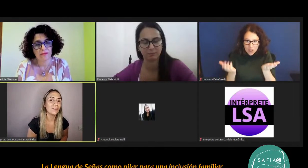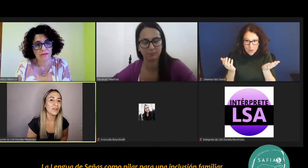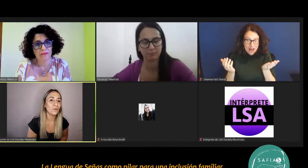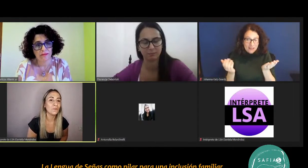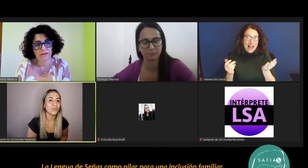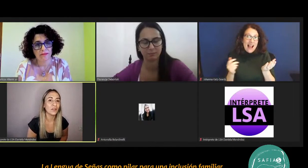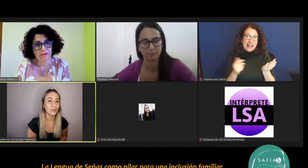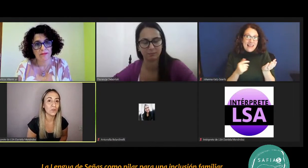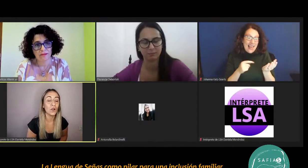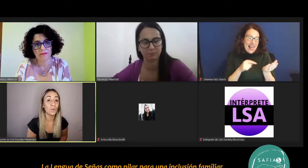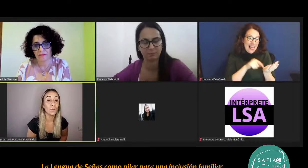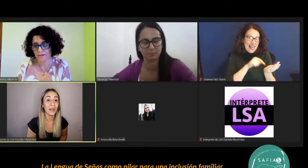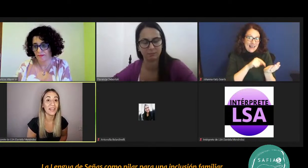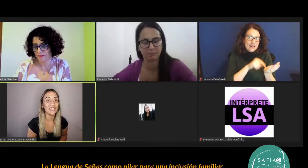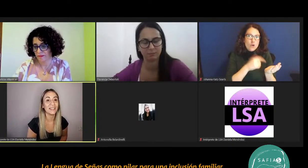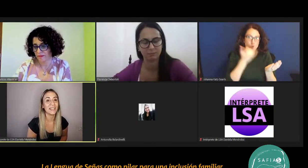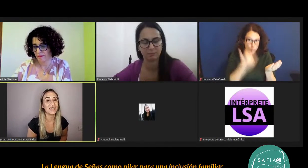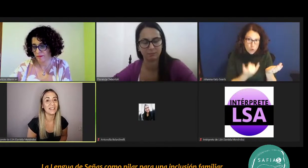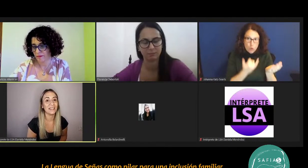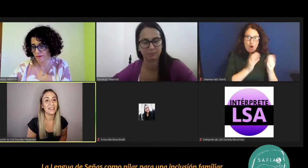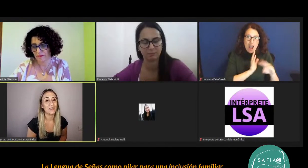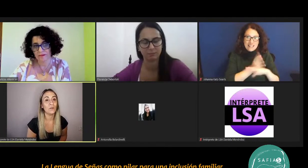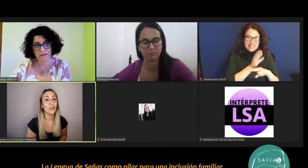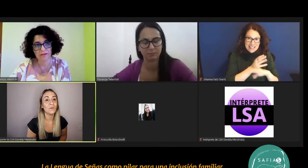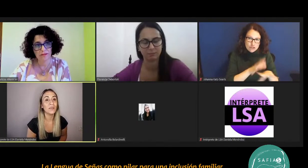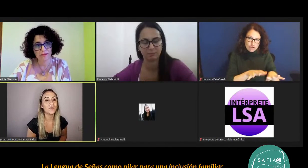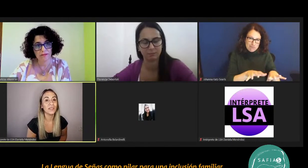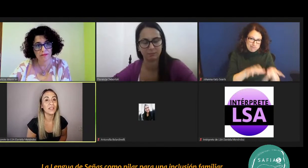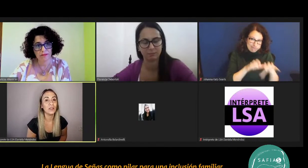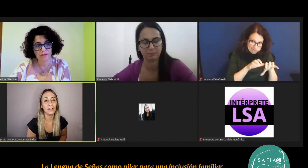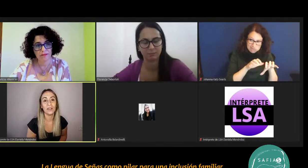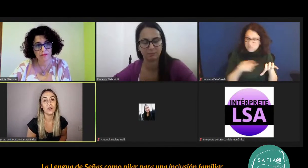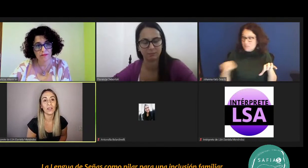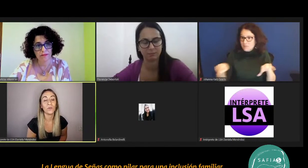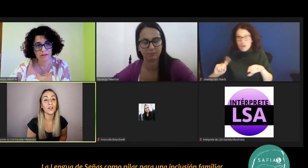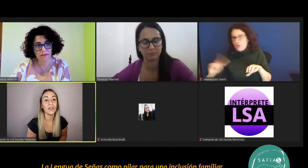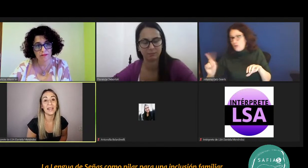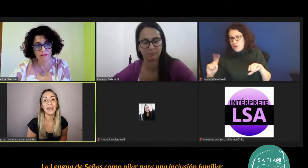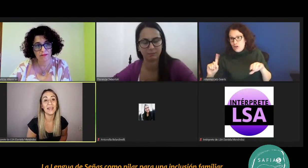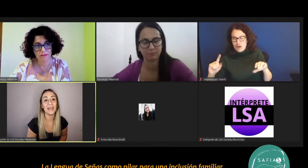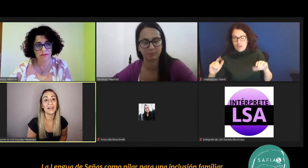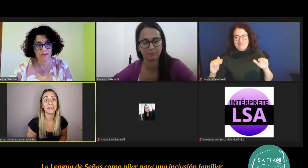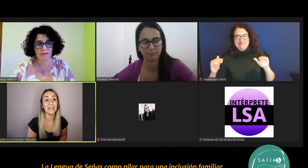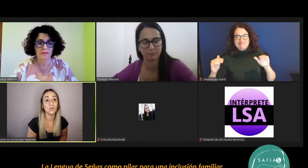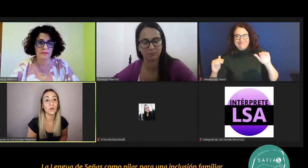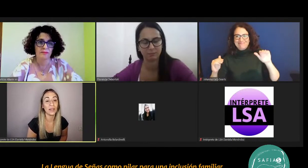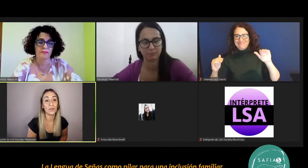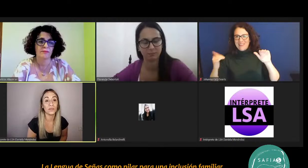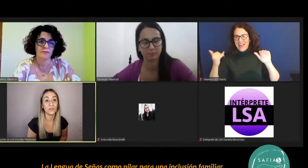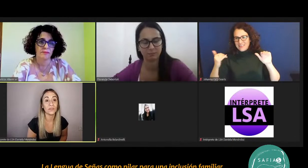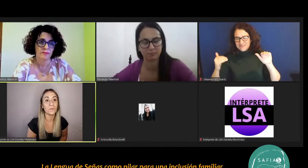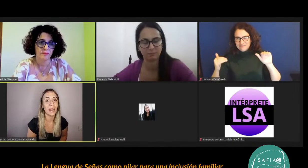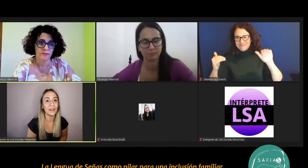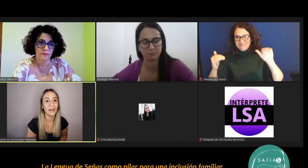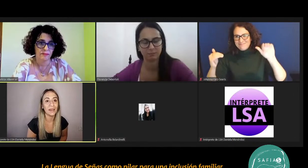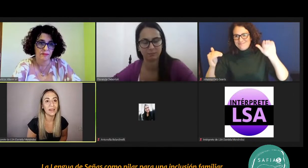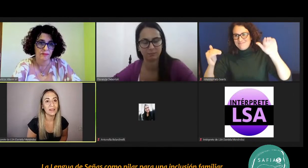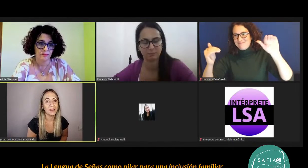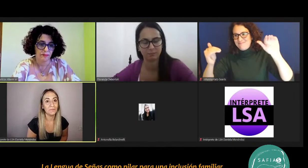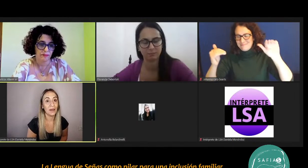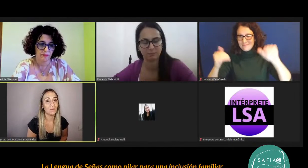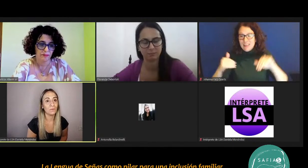Obviamente que no es lo mismo, o sea, los estudios comparan y dicen que no es lo mismo, ¿sí? Los que tuvieron acceso a la educación